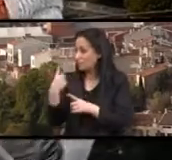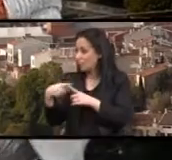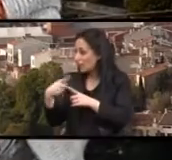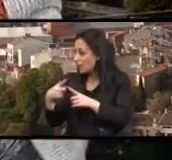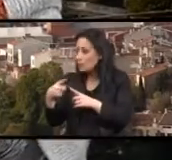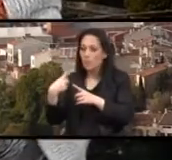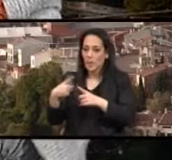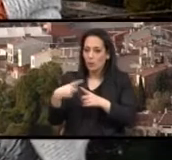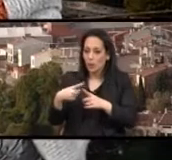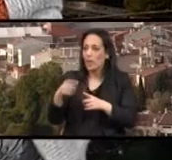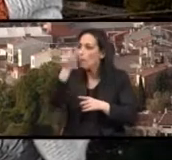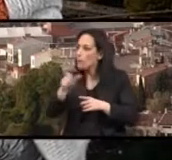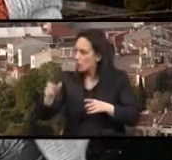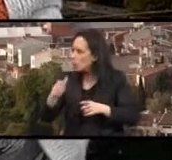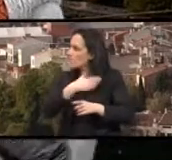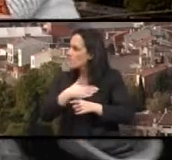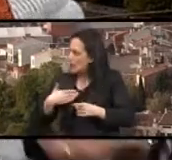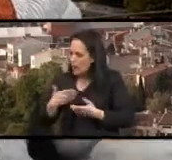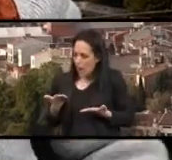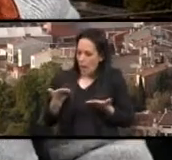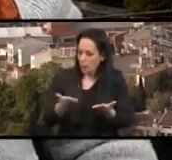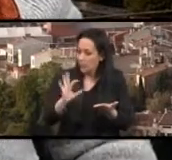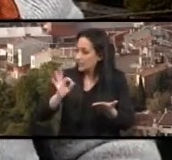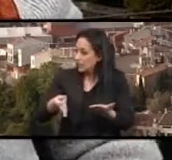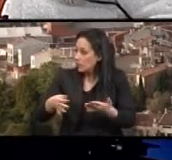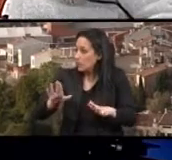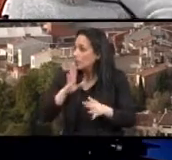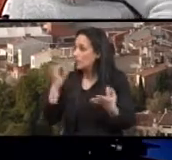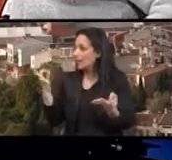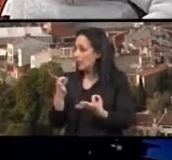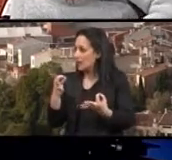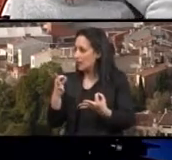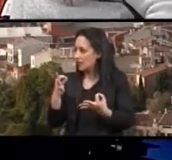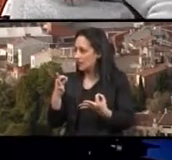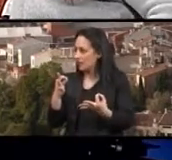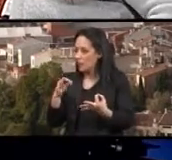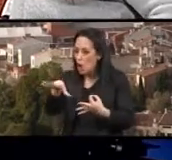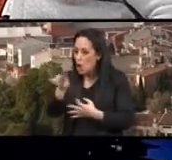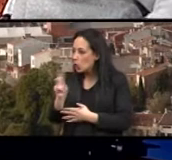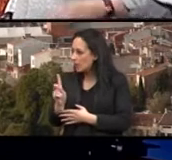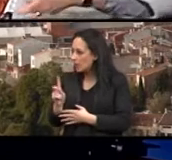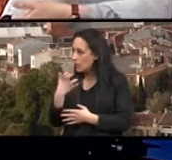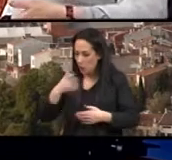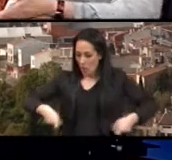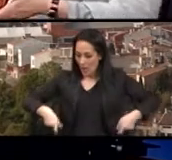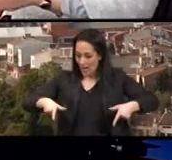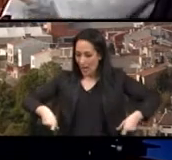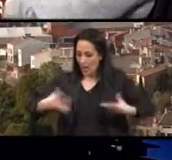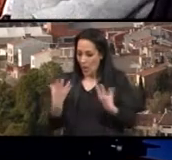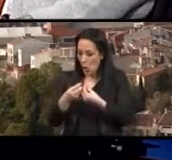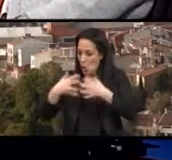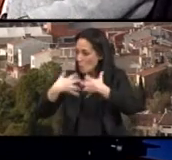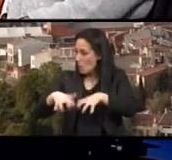perquè en seguida te volen ajudar, però no comprendran que tenen la peça 200 quilos la cadira i que no la poden